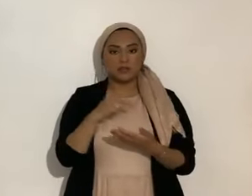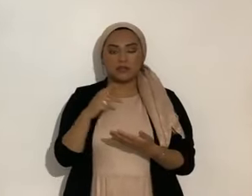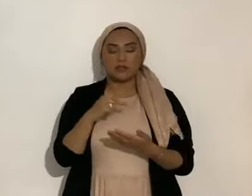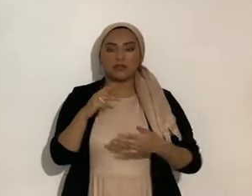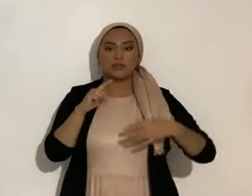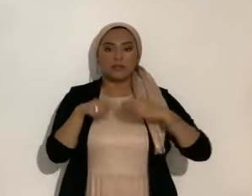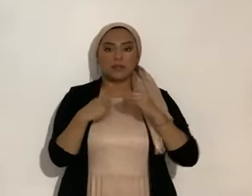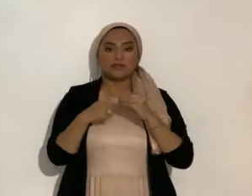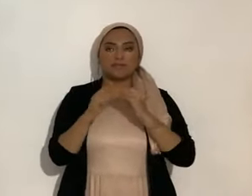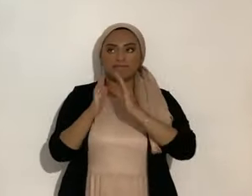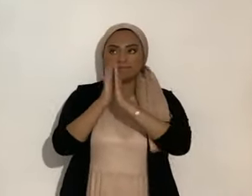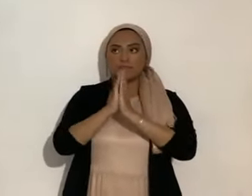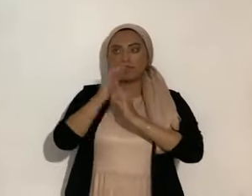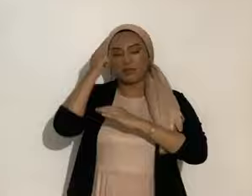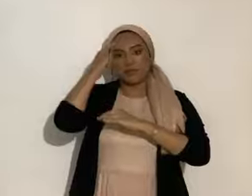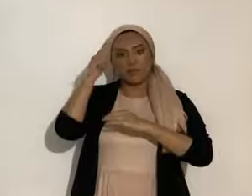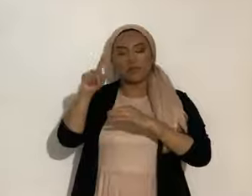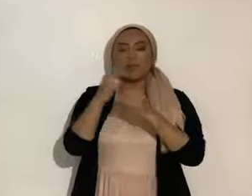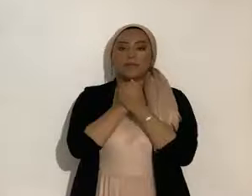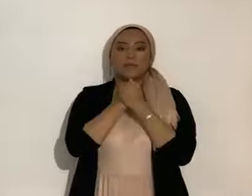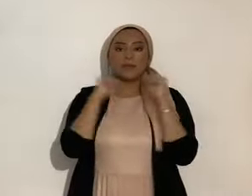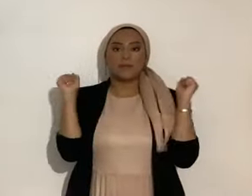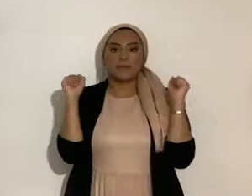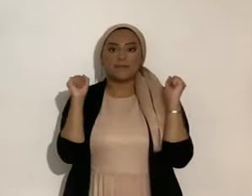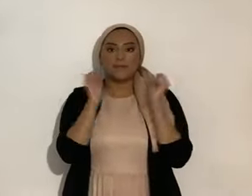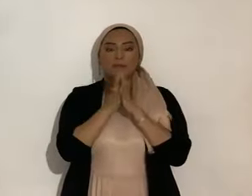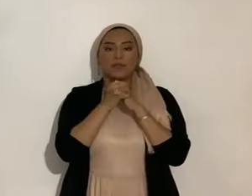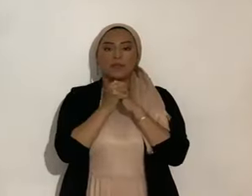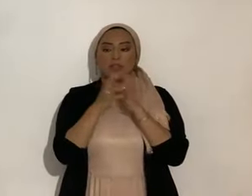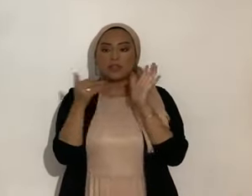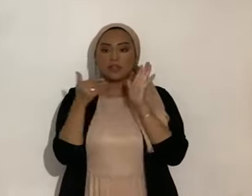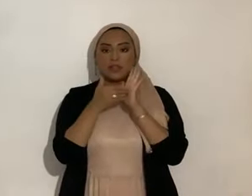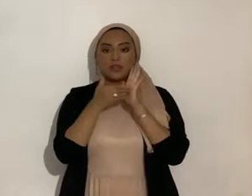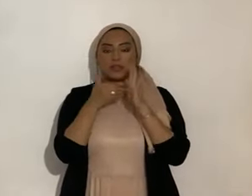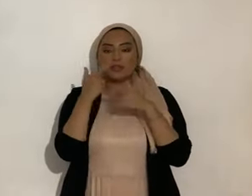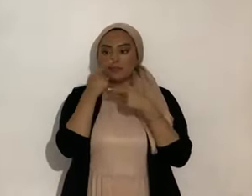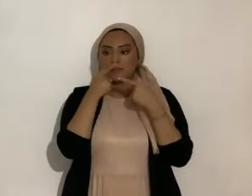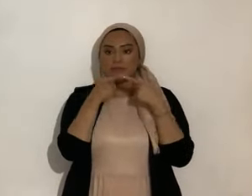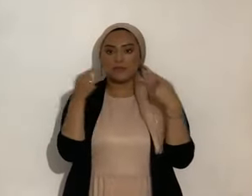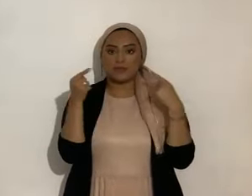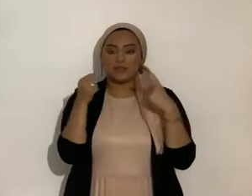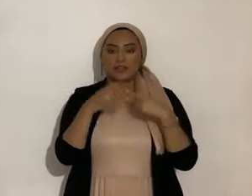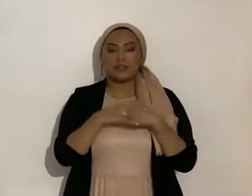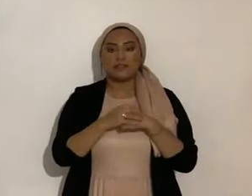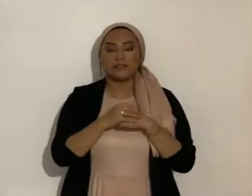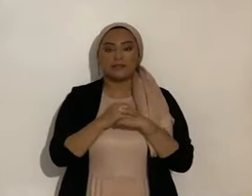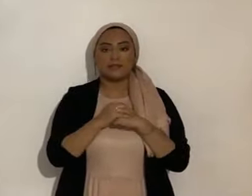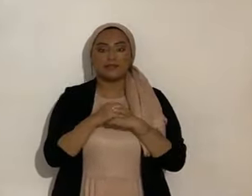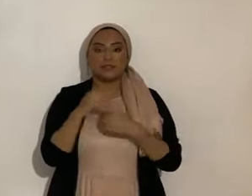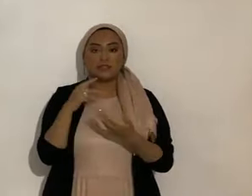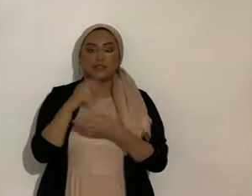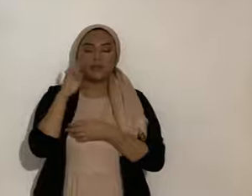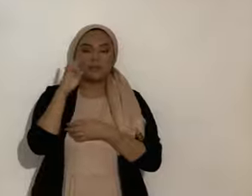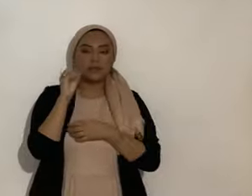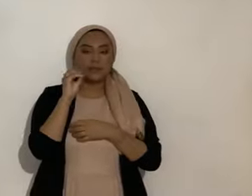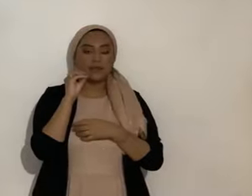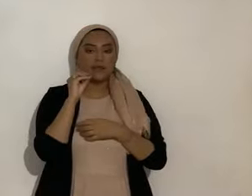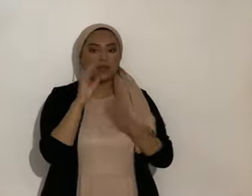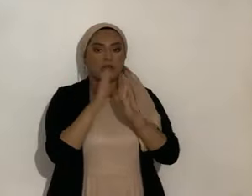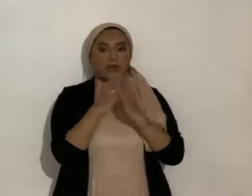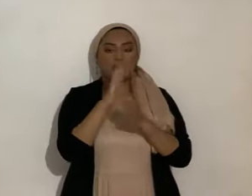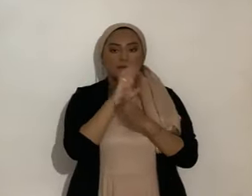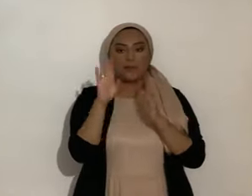de súplica para liberación contra los enemigos. Precisamente contra enemigos. Salmo 70, abran su Tanaj,